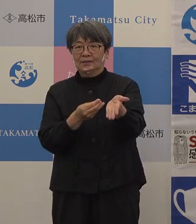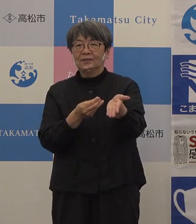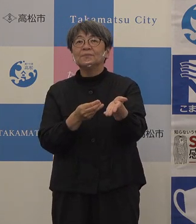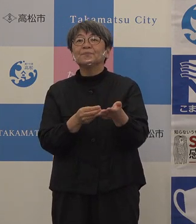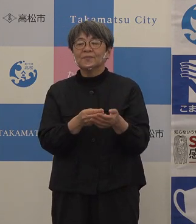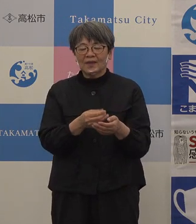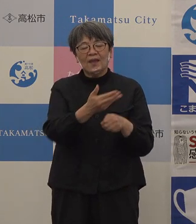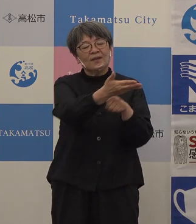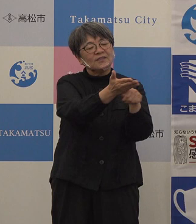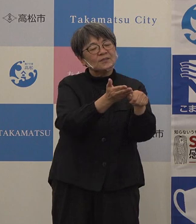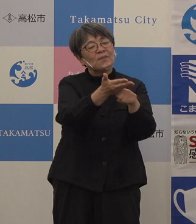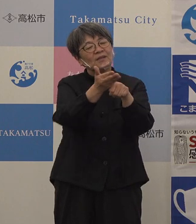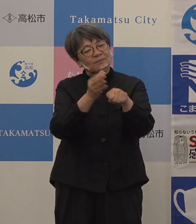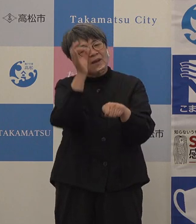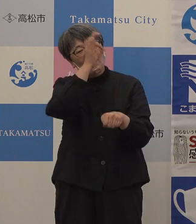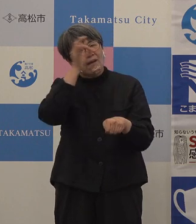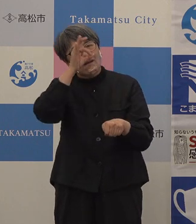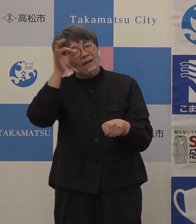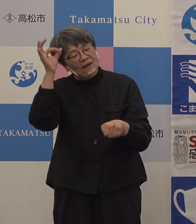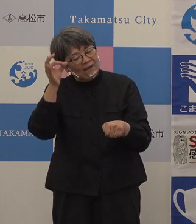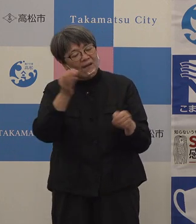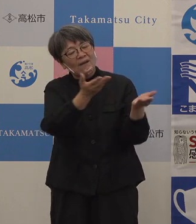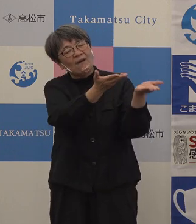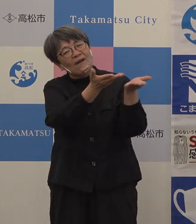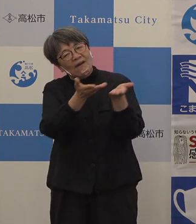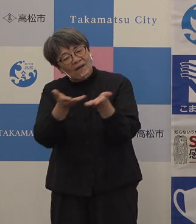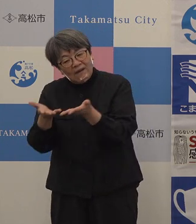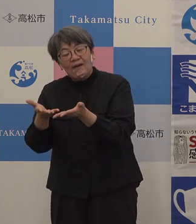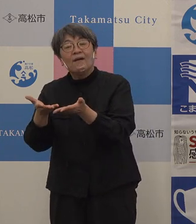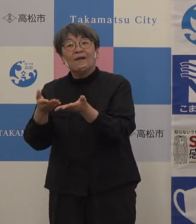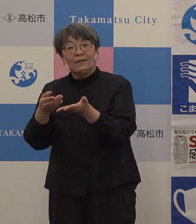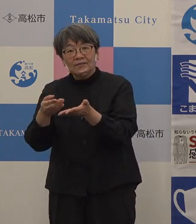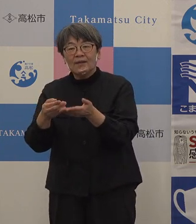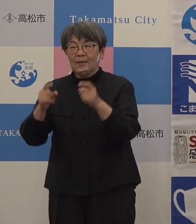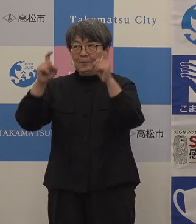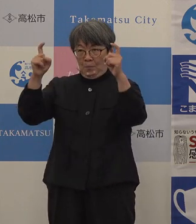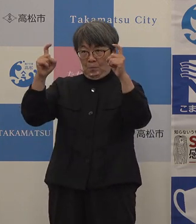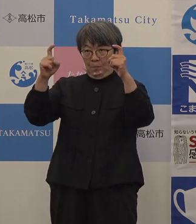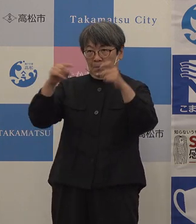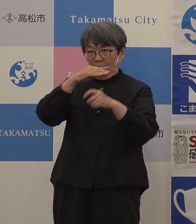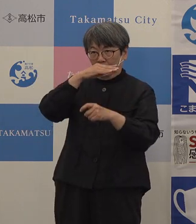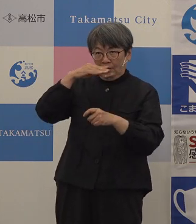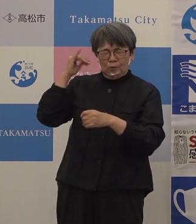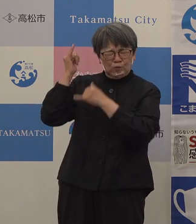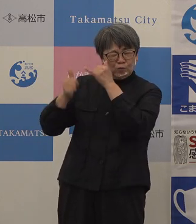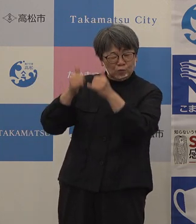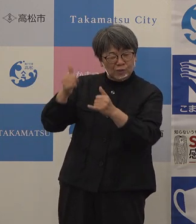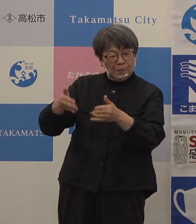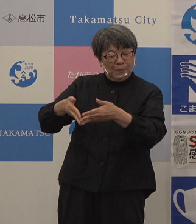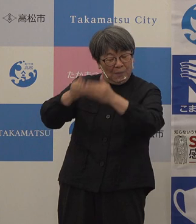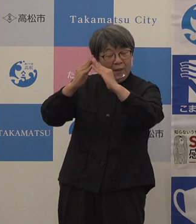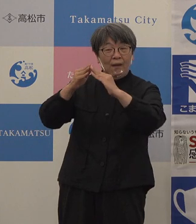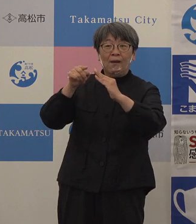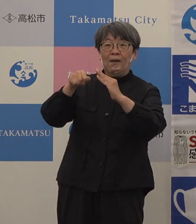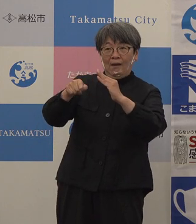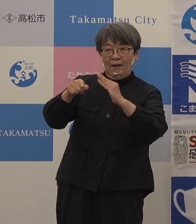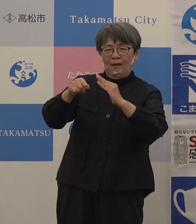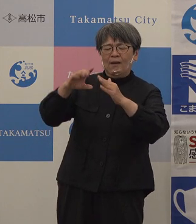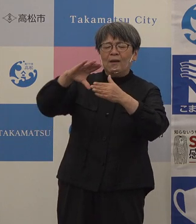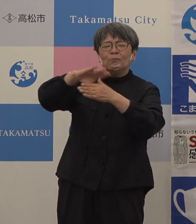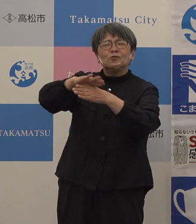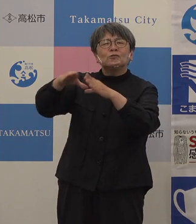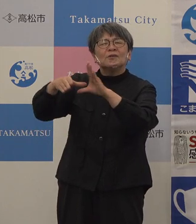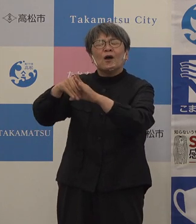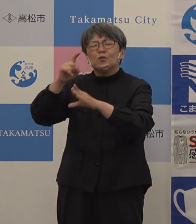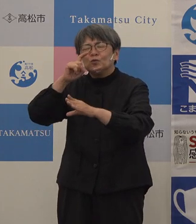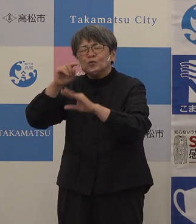ていただいた来場者の皆様に、本市の文化芸術のイベントでありますとか、あるいは桜御門といった文化財そのもの